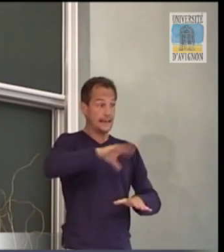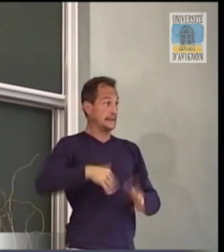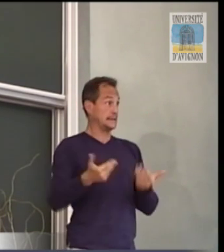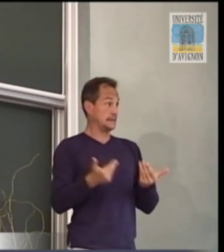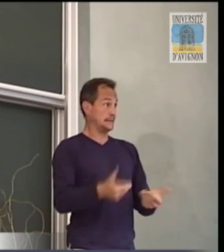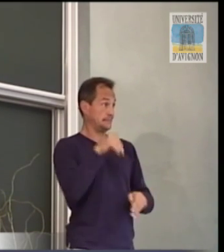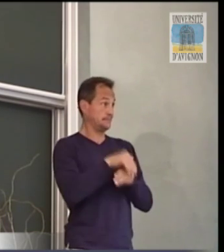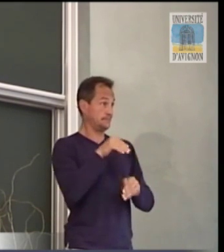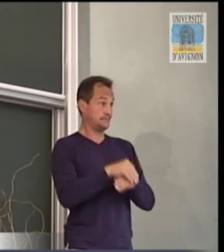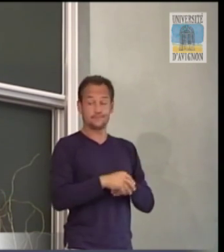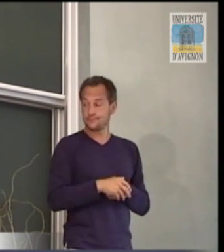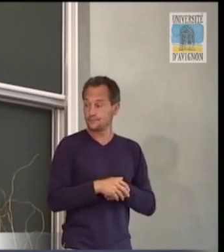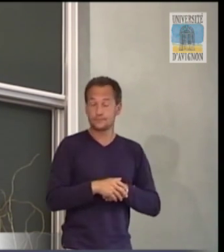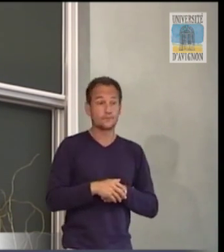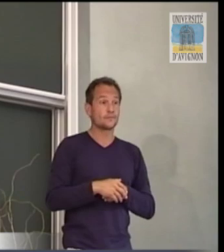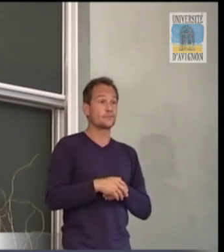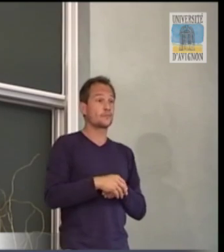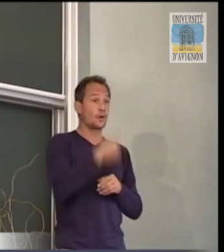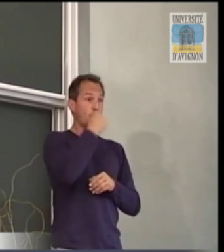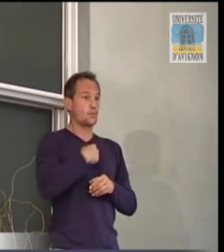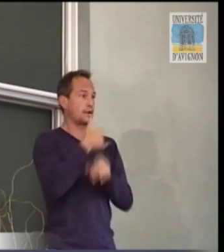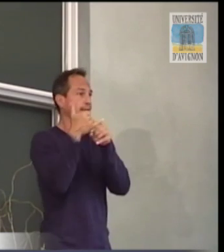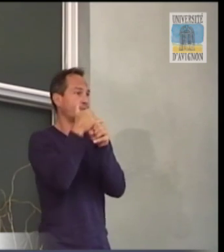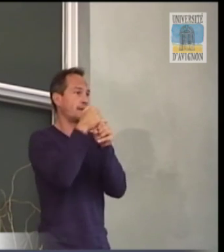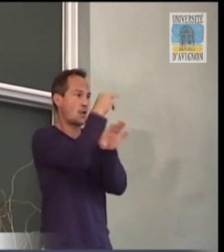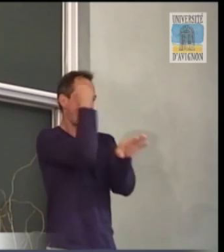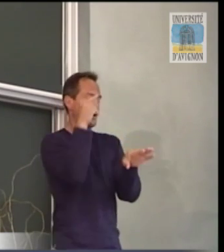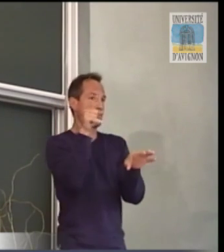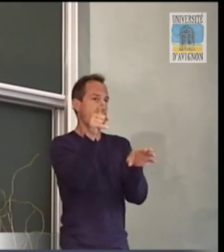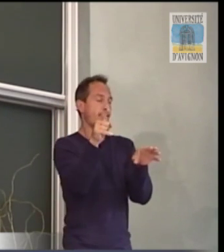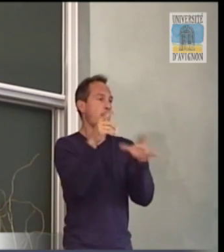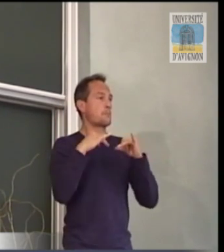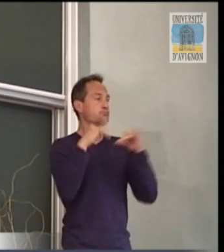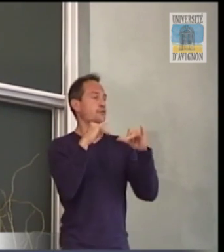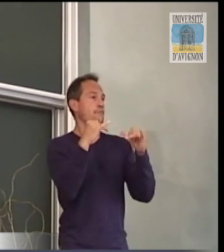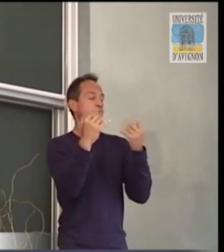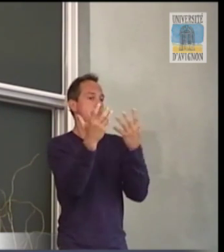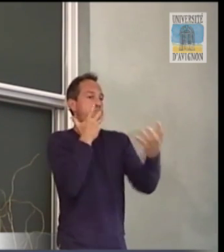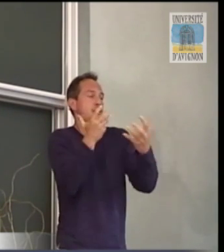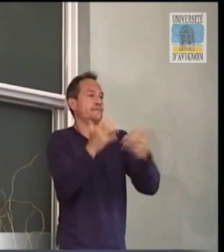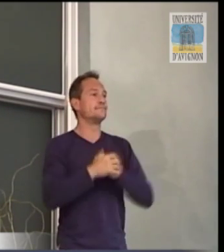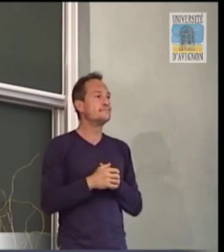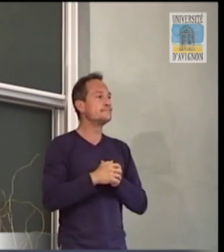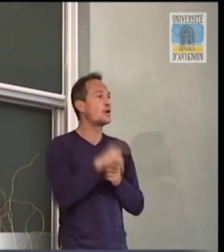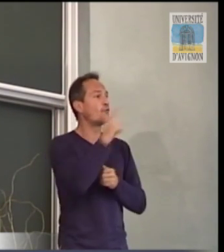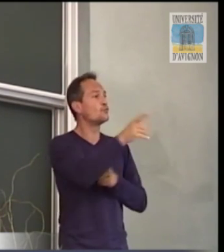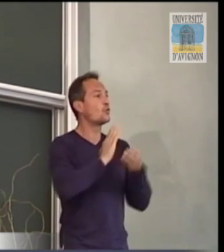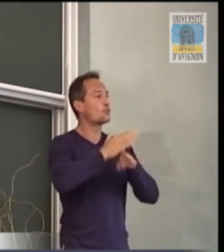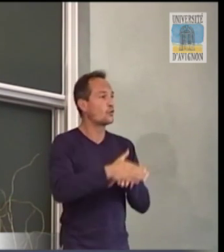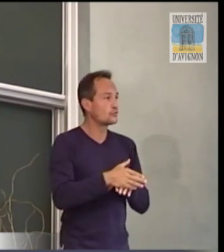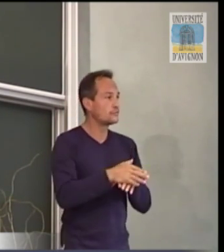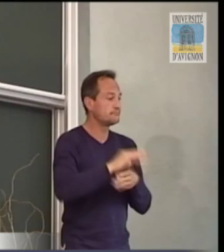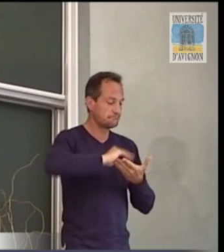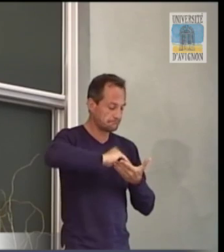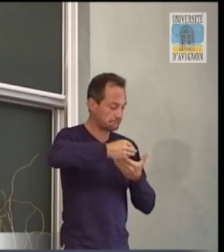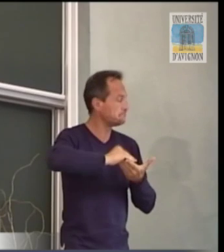soir. Pour moi, Café Noir, c'est une métaphore de la vie. C'est-à-dire qu'on vous remet un paquet à l'entrée. Vous ne devez pas